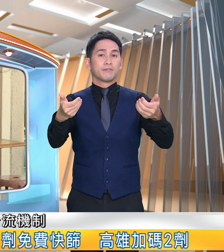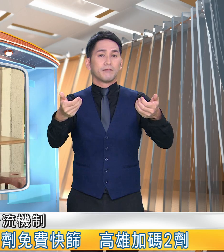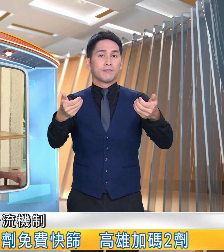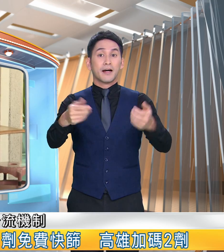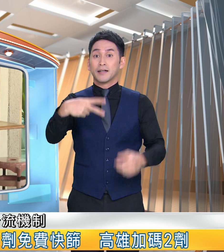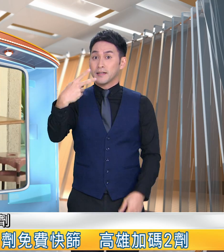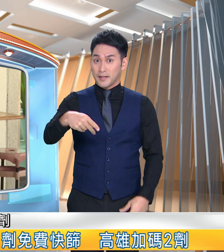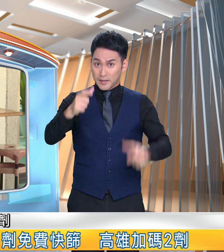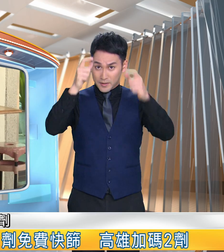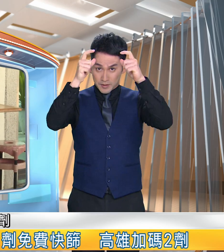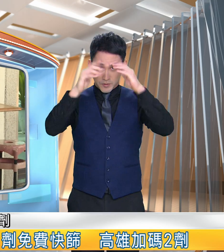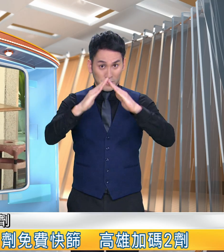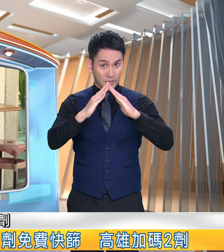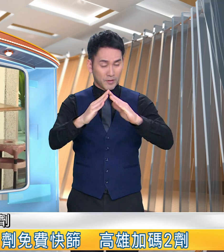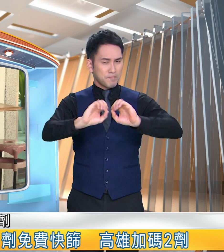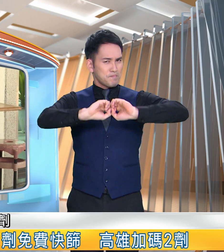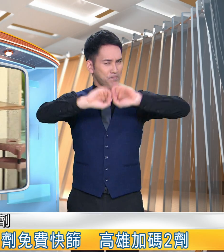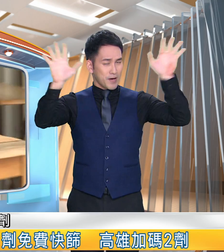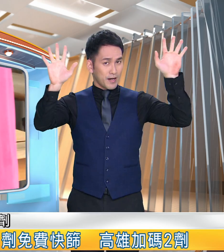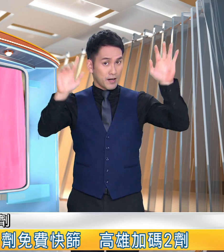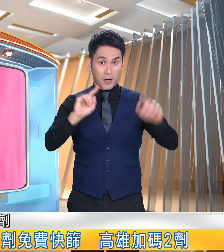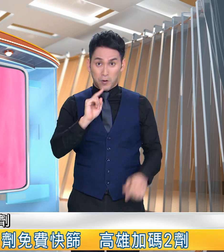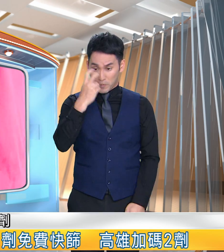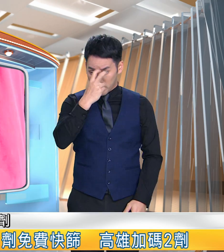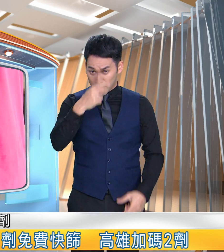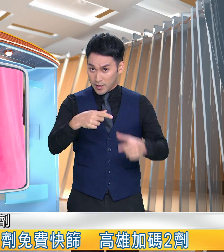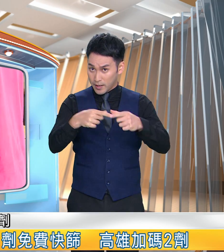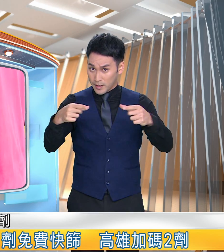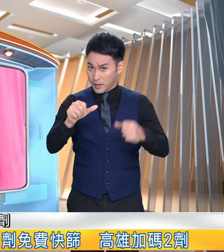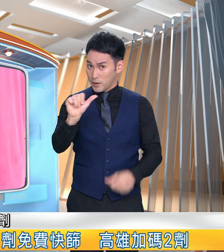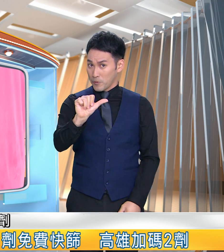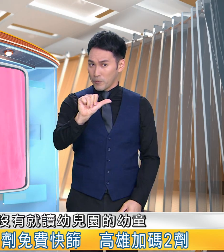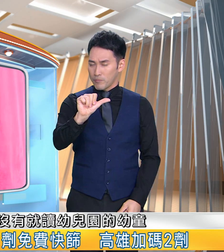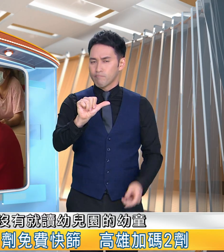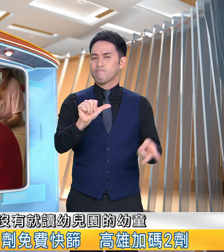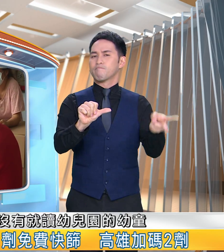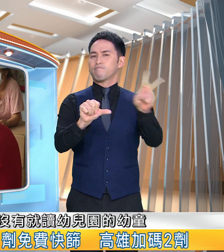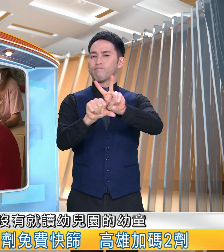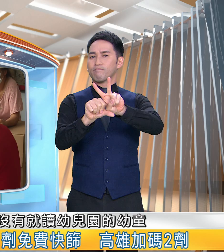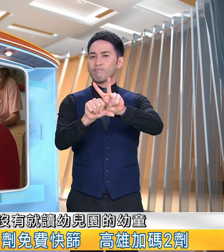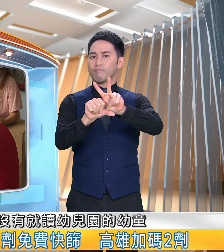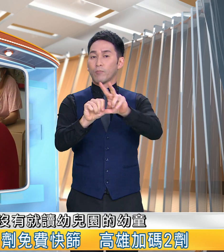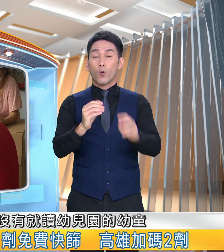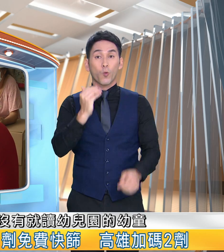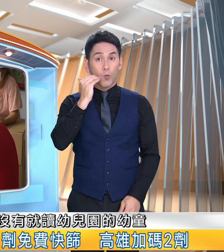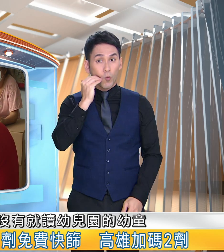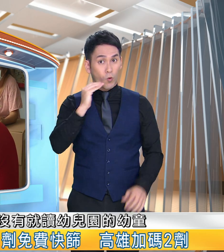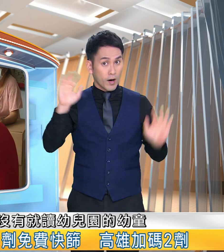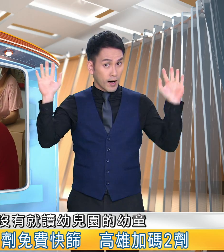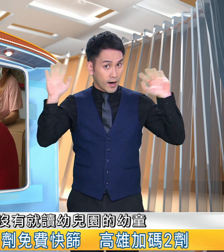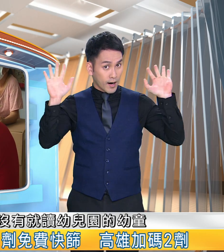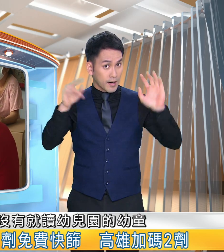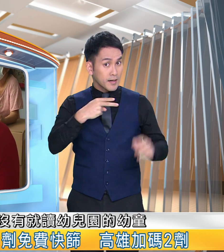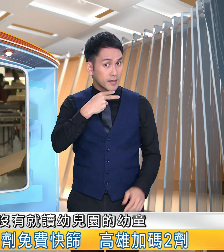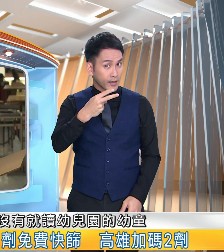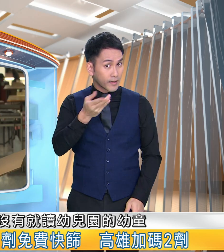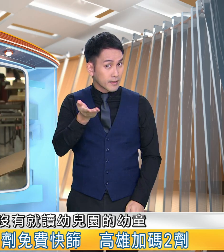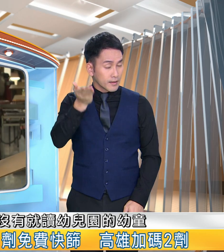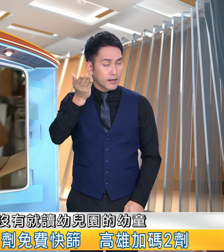而高雄市更是加码2剂，针对2岁以上还没有就读幼儿园的幼童，由